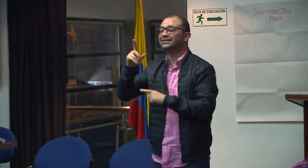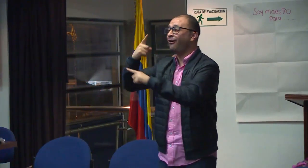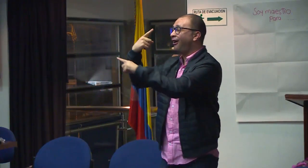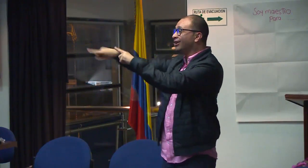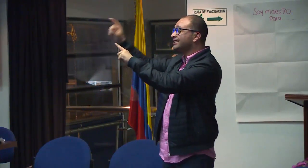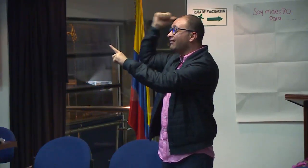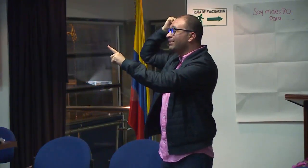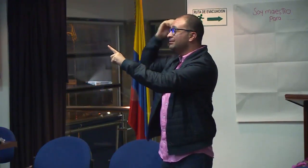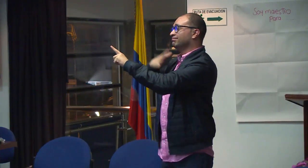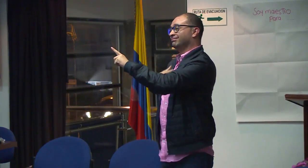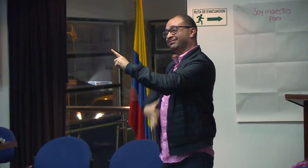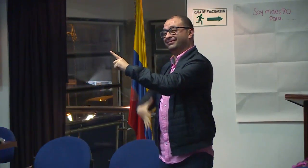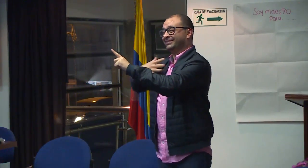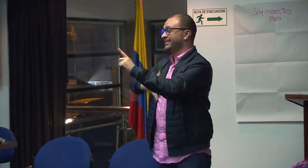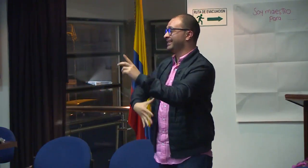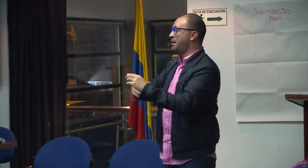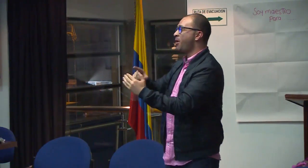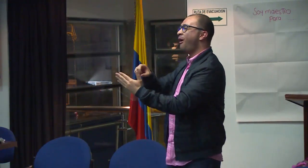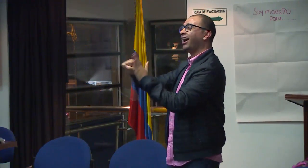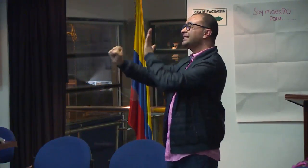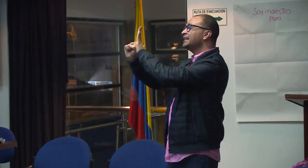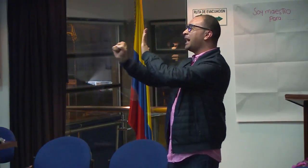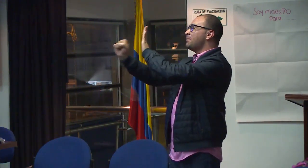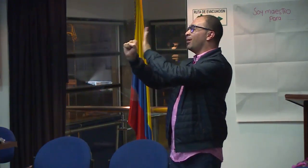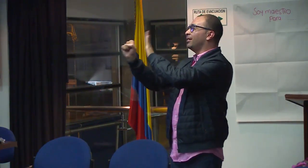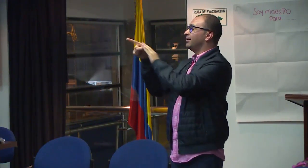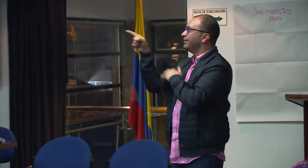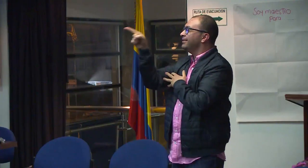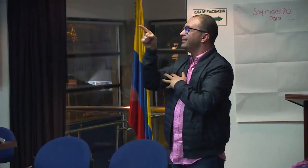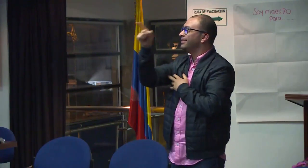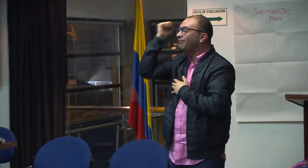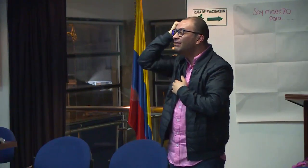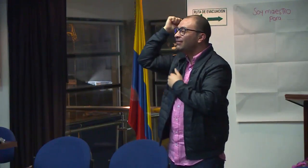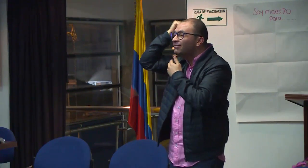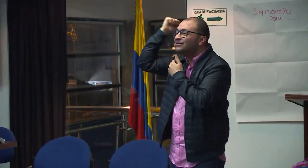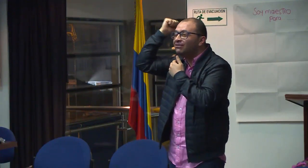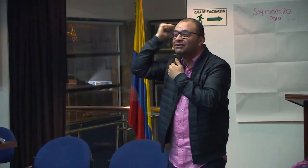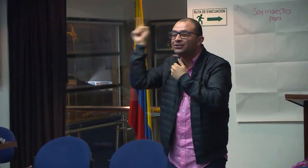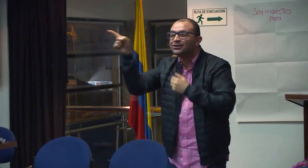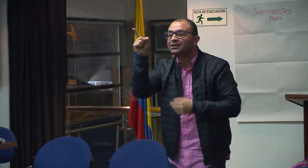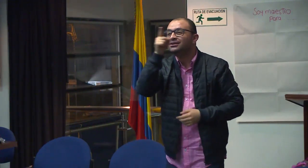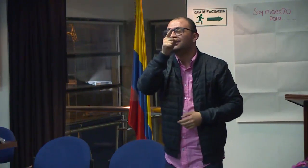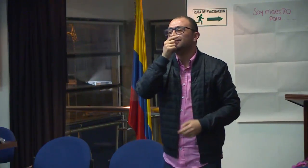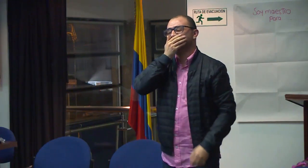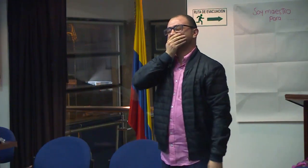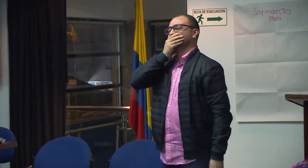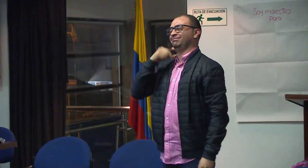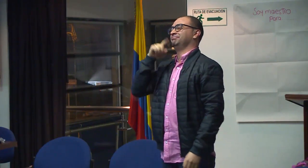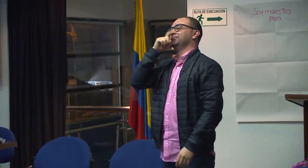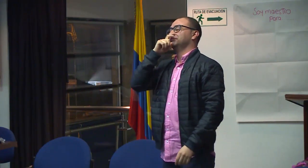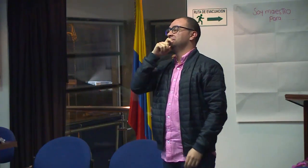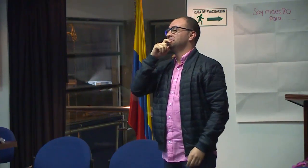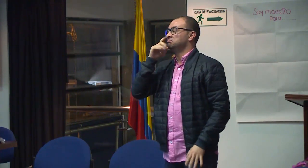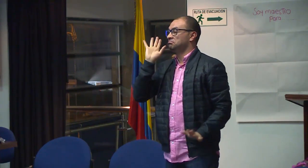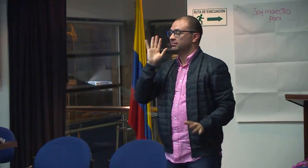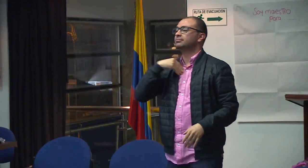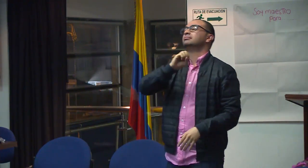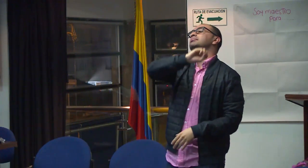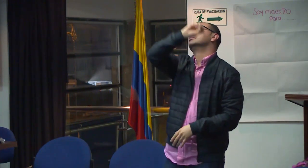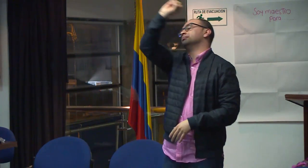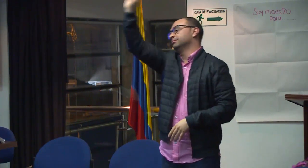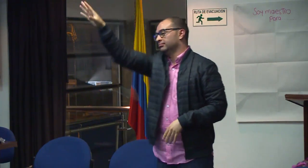de monjas, y yo vi que eran diferentes a las que yo conocía. ¿Sí? A esos profesores que yo